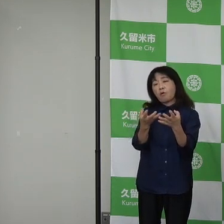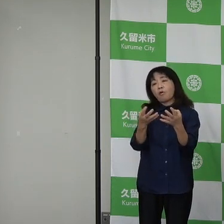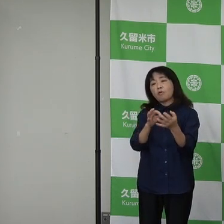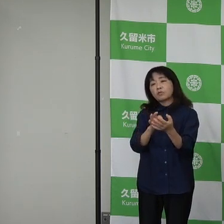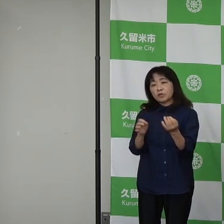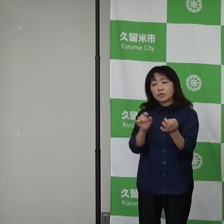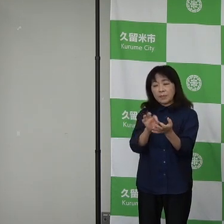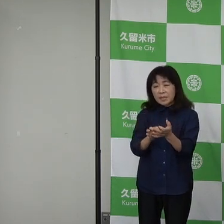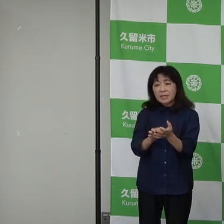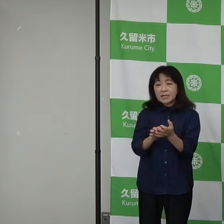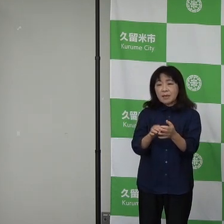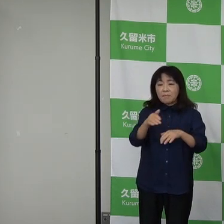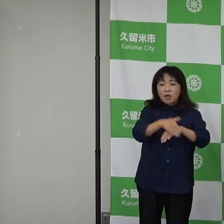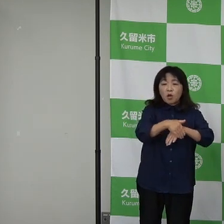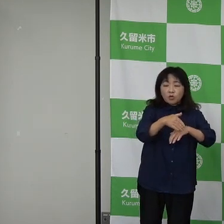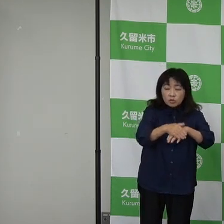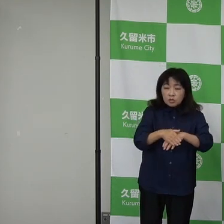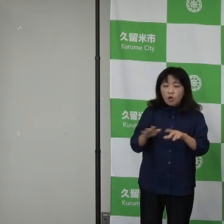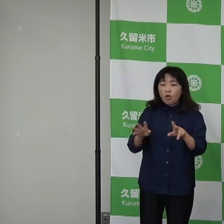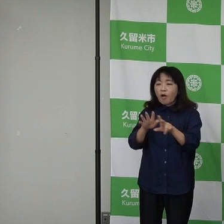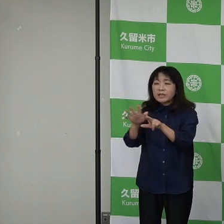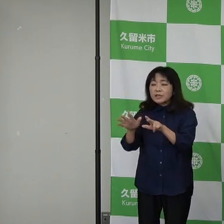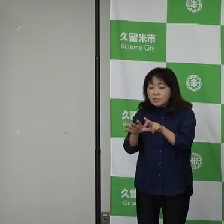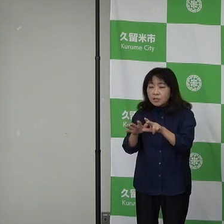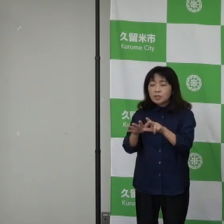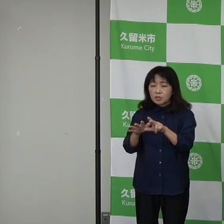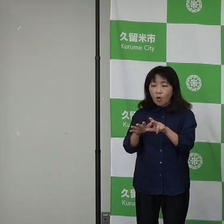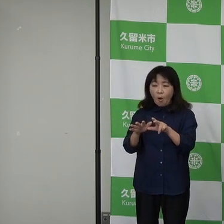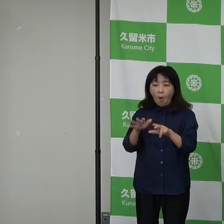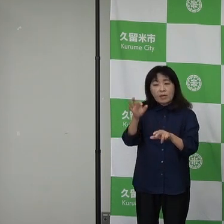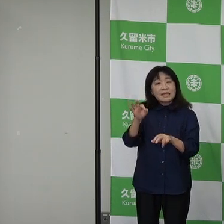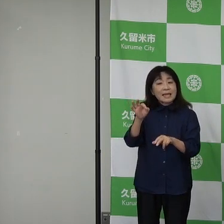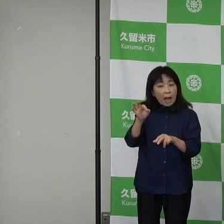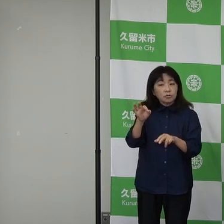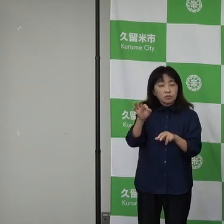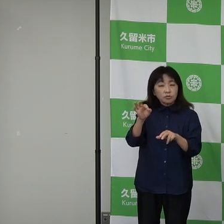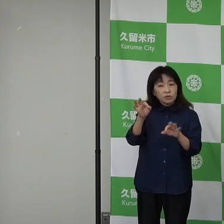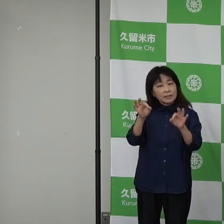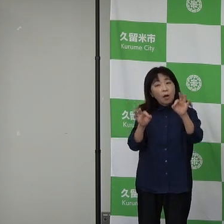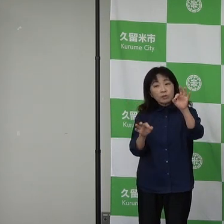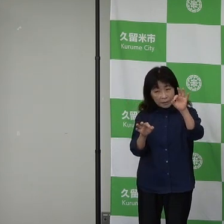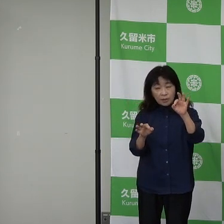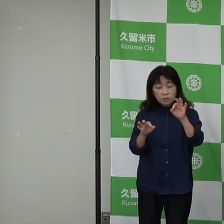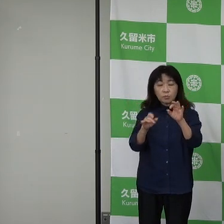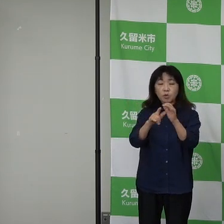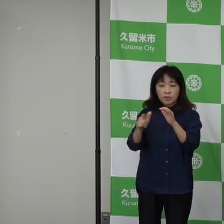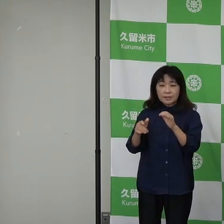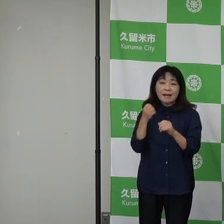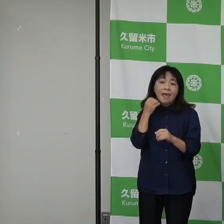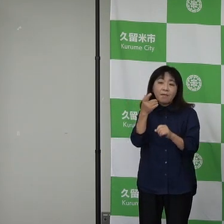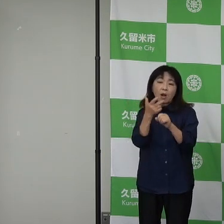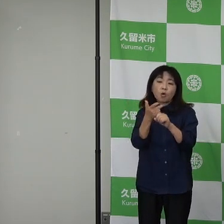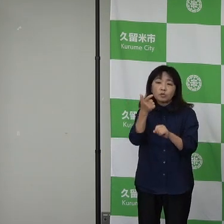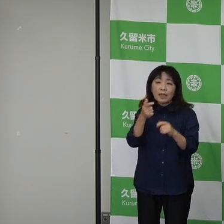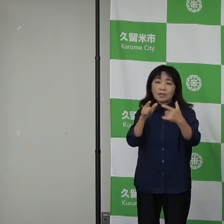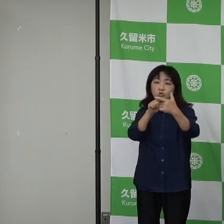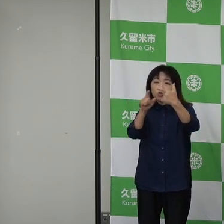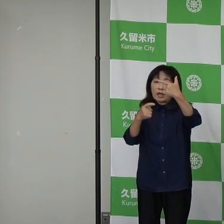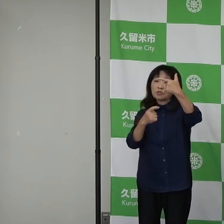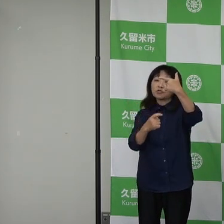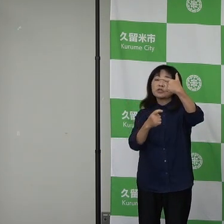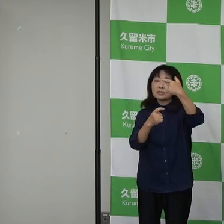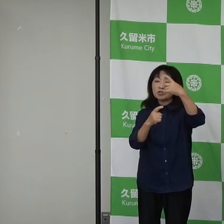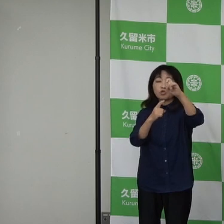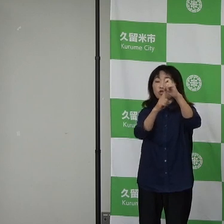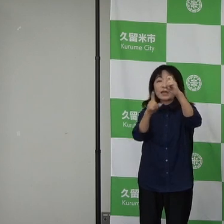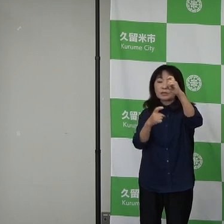ニでの発行手数料のに差をつけるものであります。令和6年10月1日の施行を